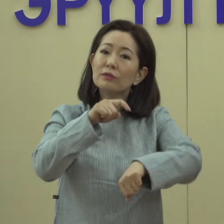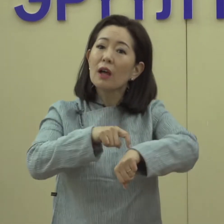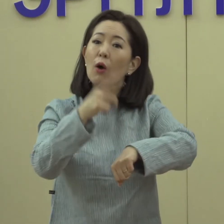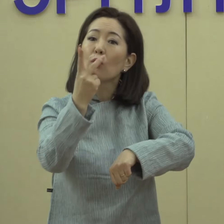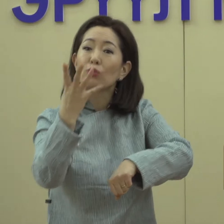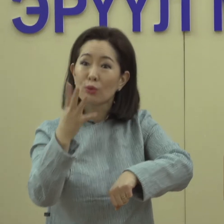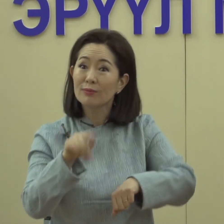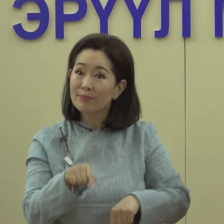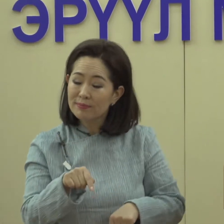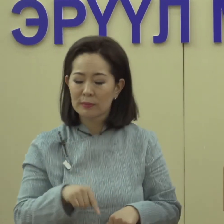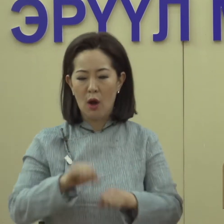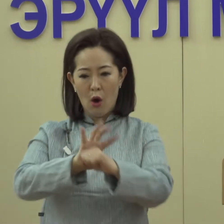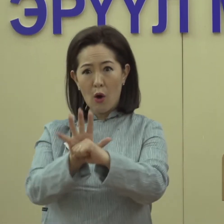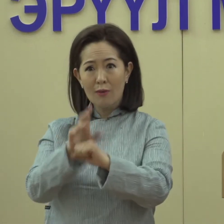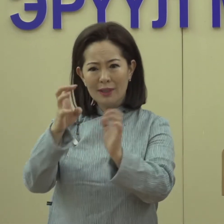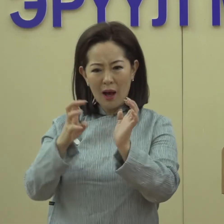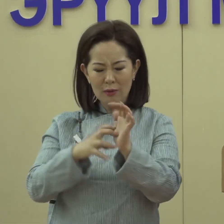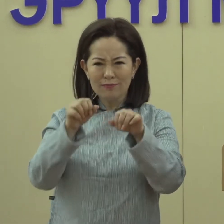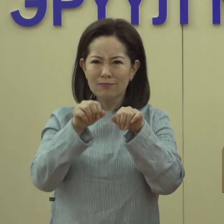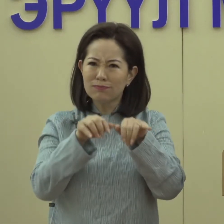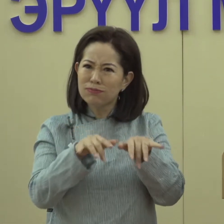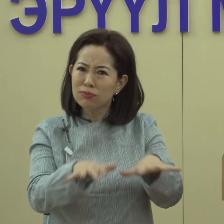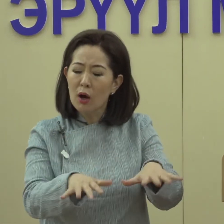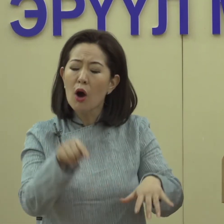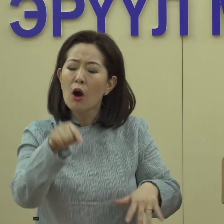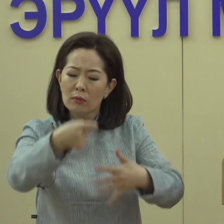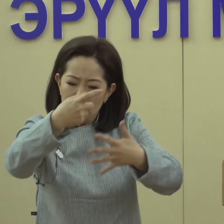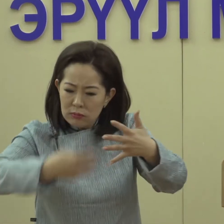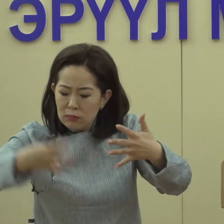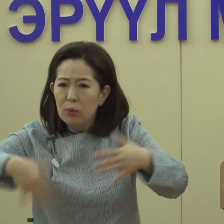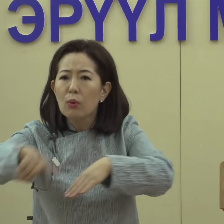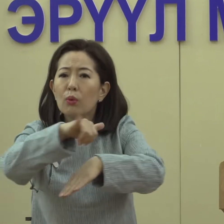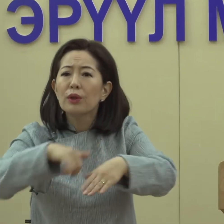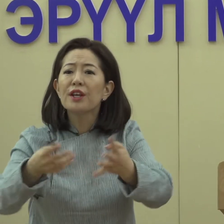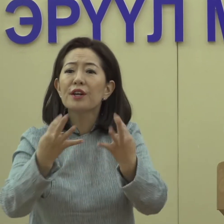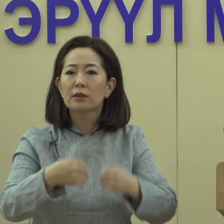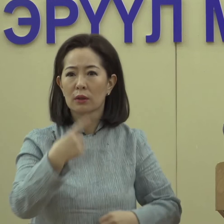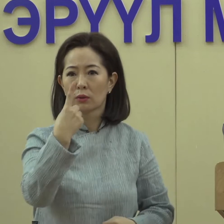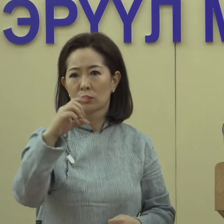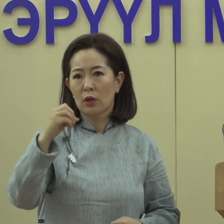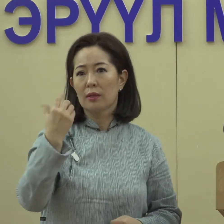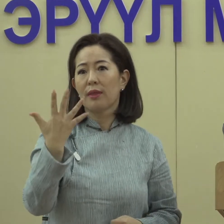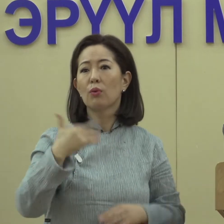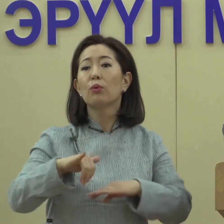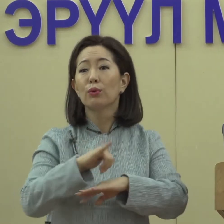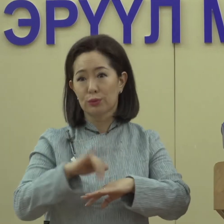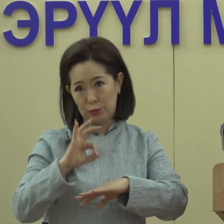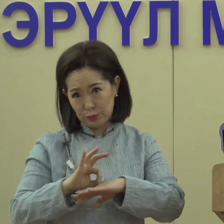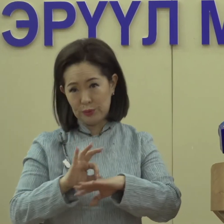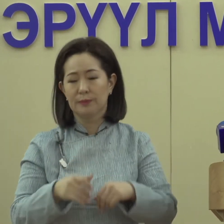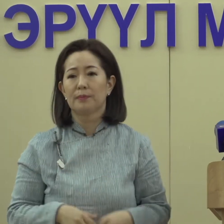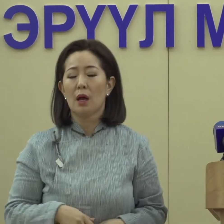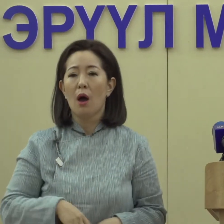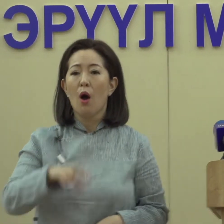за COVID-19-ийн халдвар бол одоо 105 орнд болсон байна. За ингээд нийт одоо